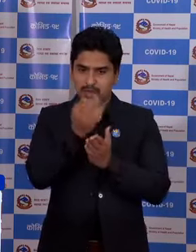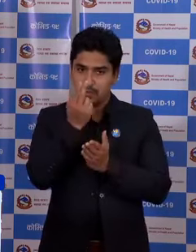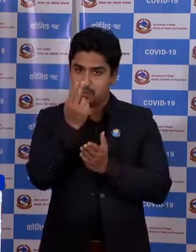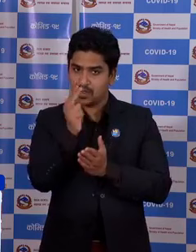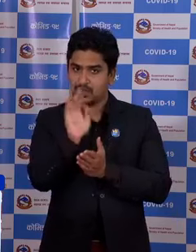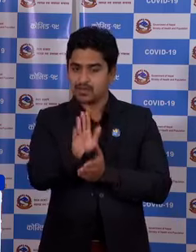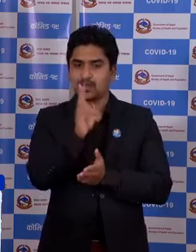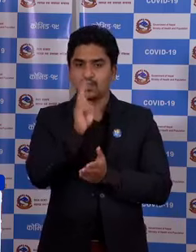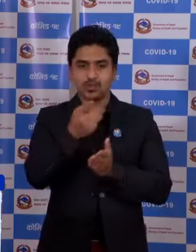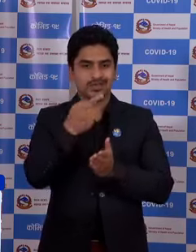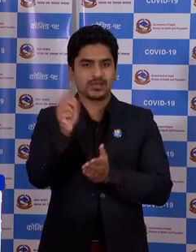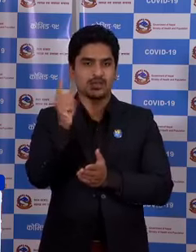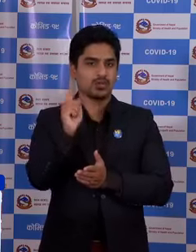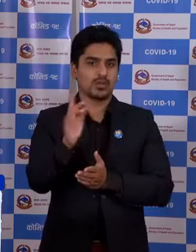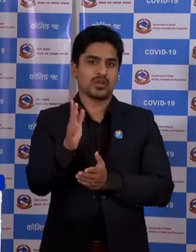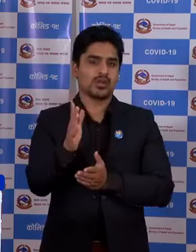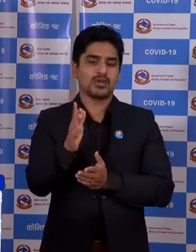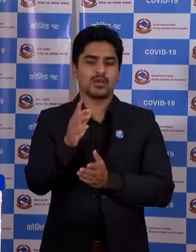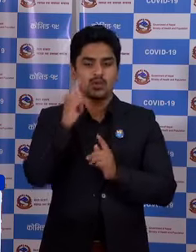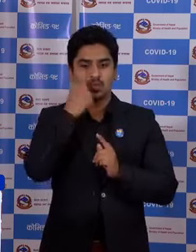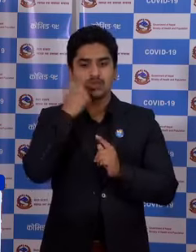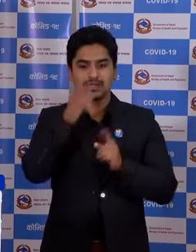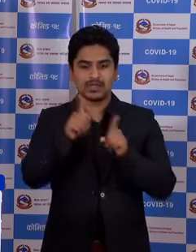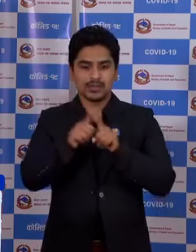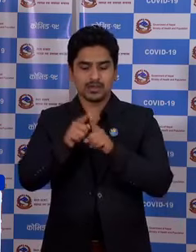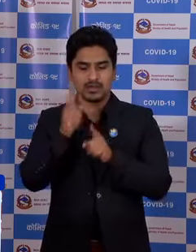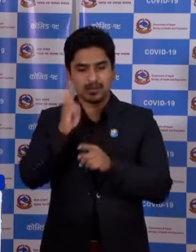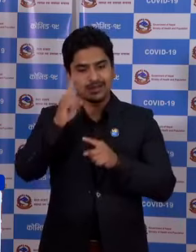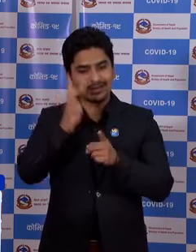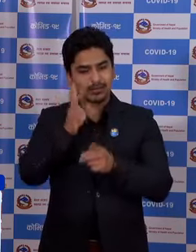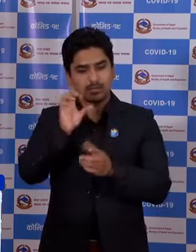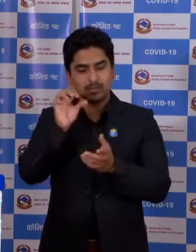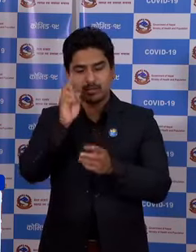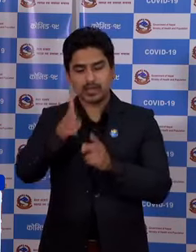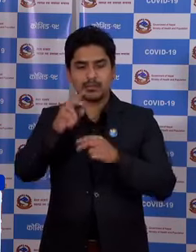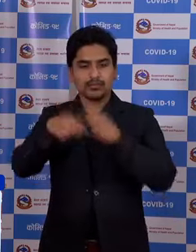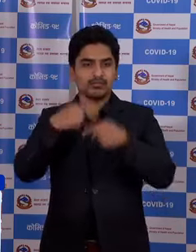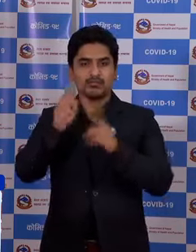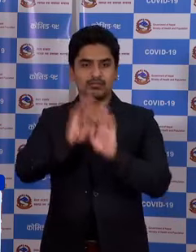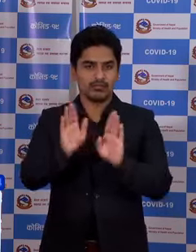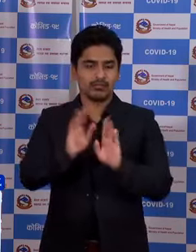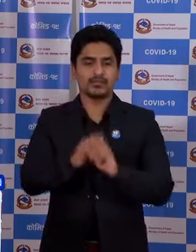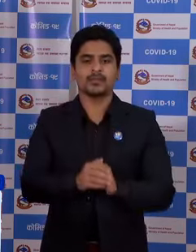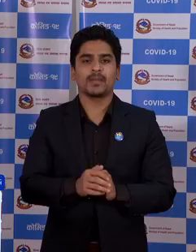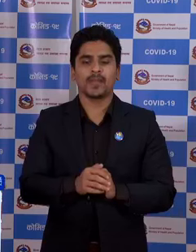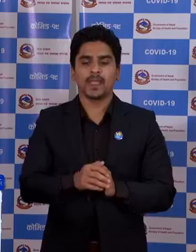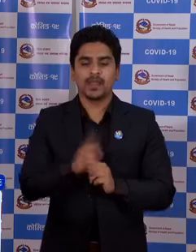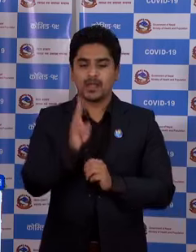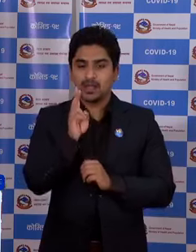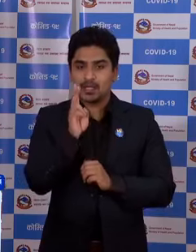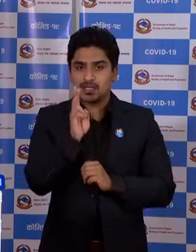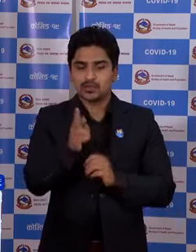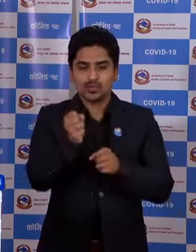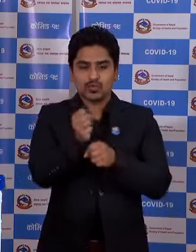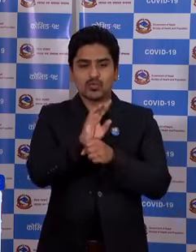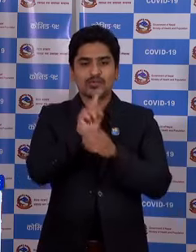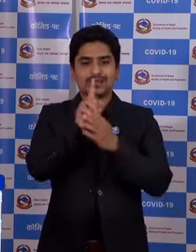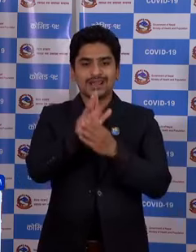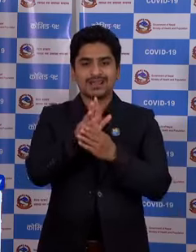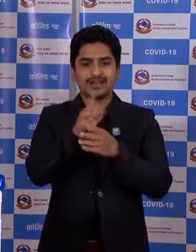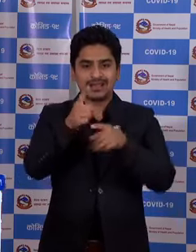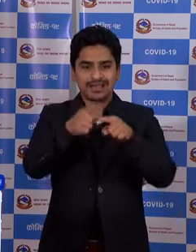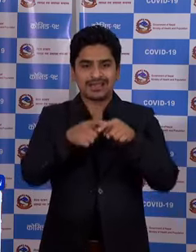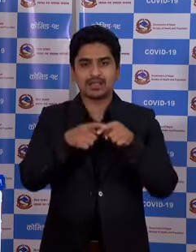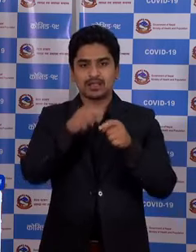भयो त्यो ठिक भएन, कसैले पनि नदोहोऱ्याओस् भन्ने हाम्रो अपिल छ। यस्तो